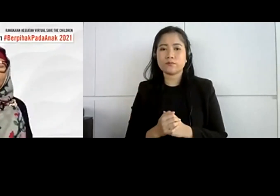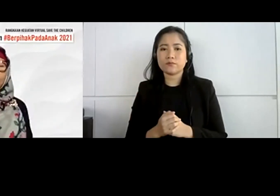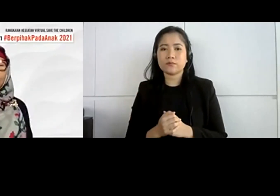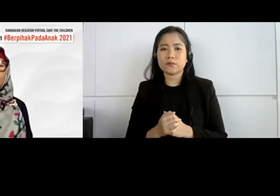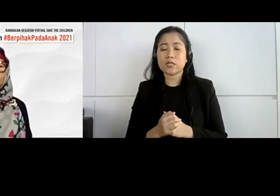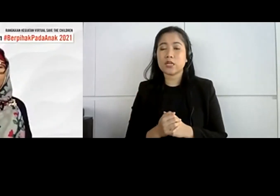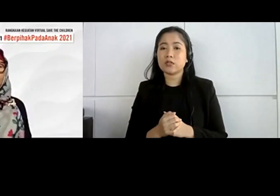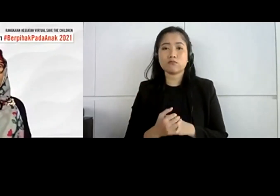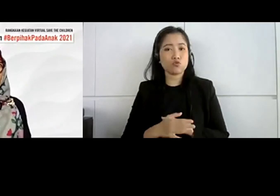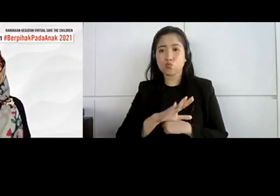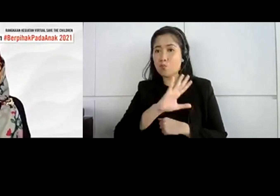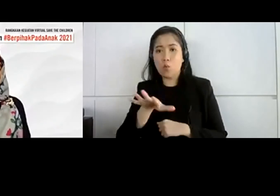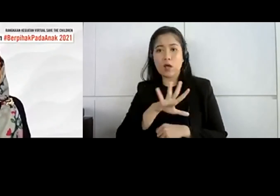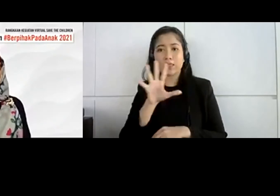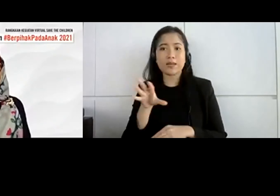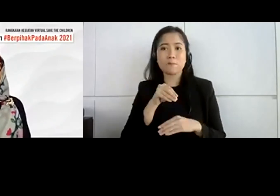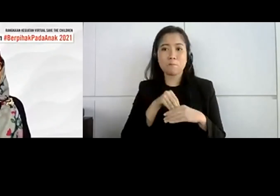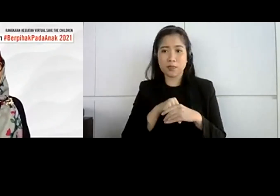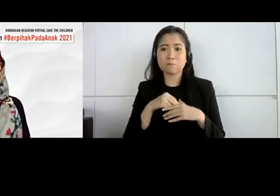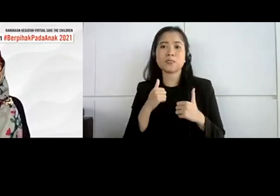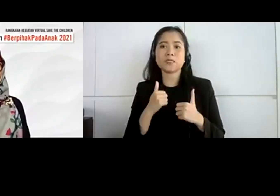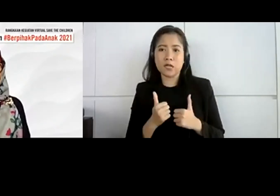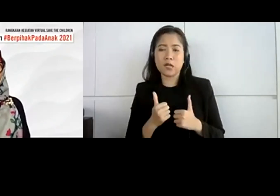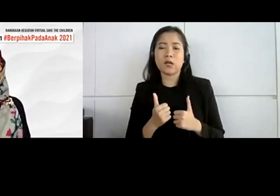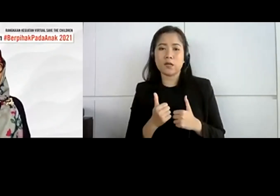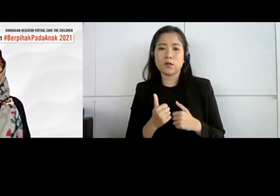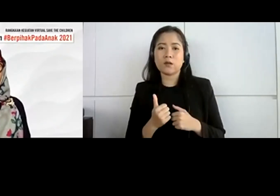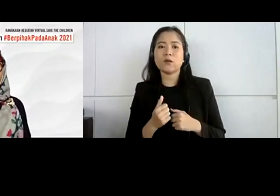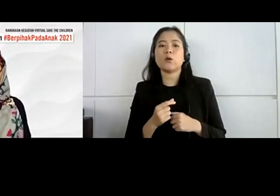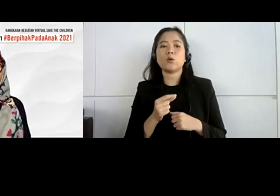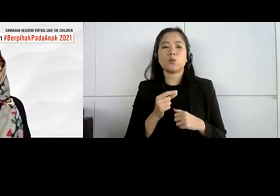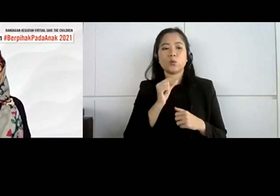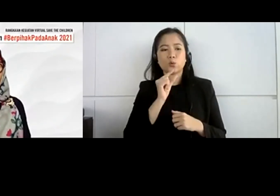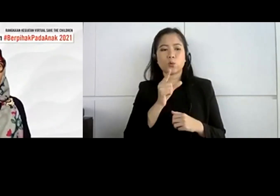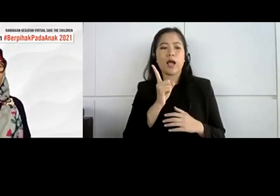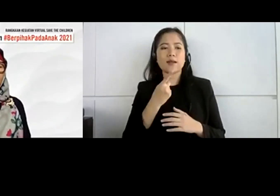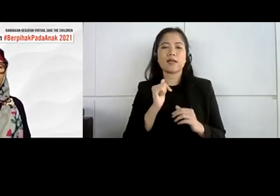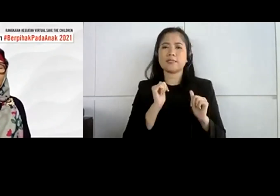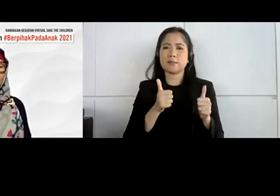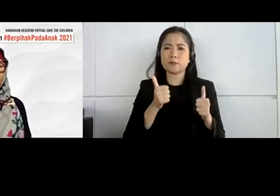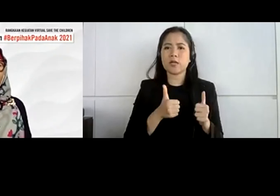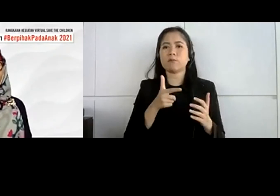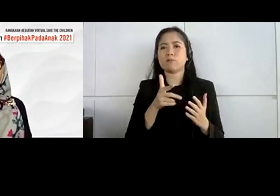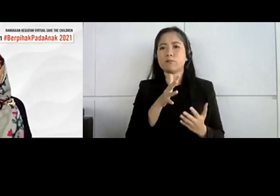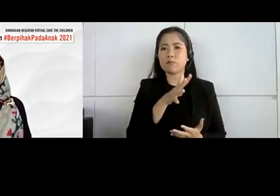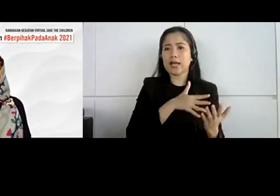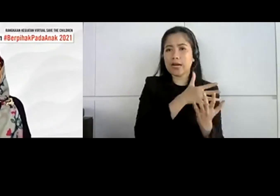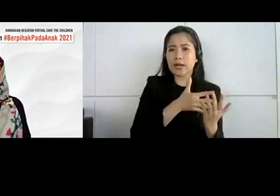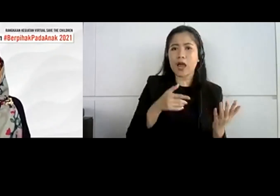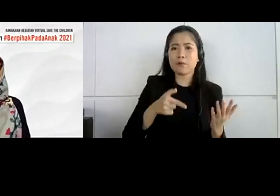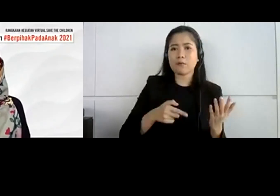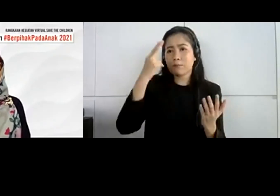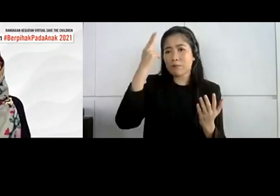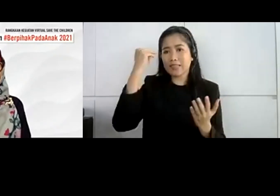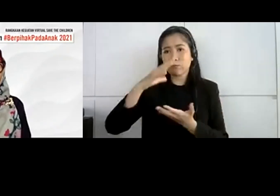semua pihak bisa terlibat dalam mempersiapkan upaya-upaya, agenda-agenda pemerintah pusat maupun pemerintah